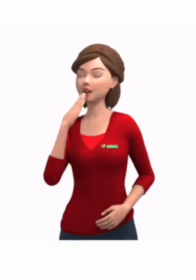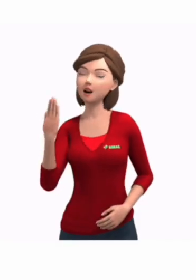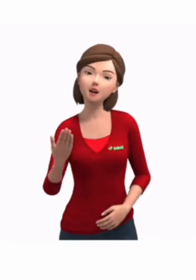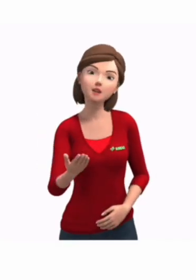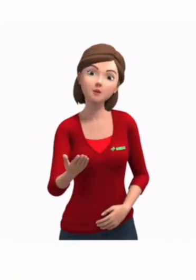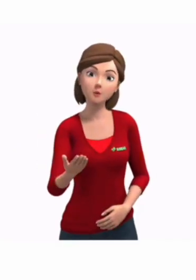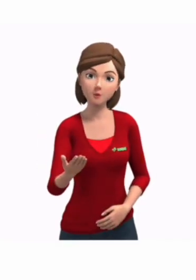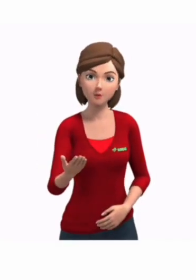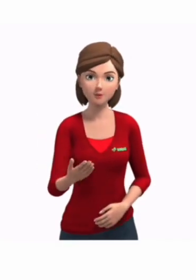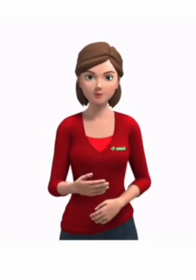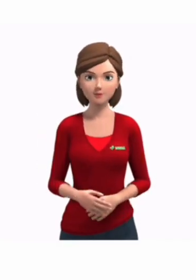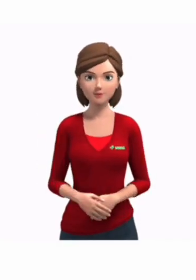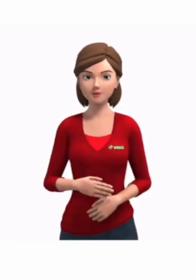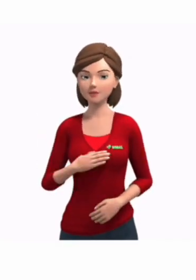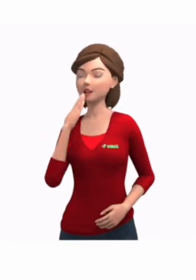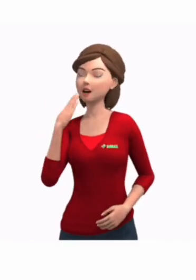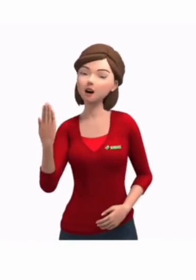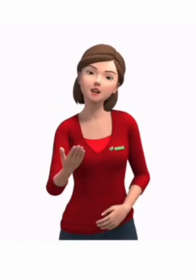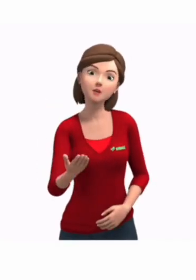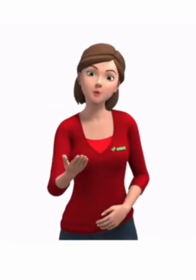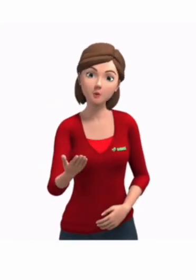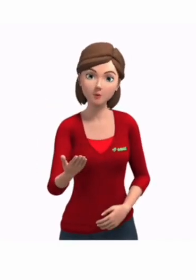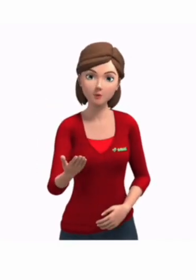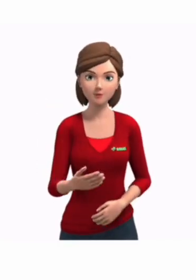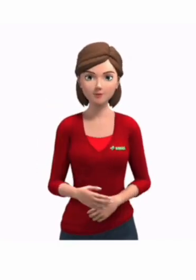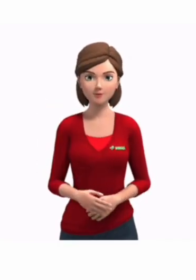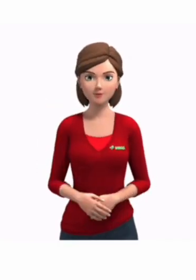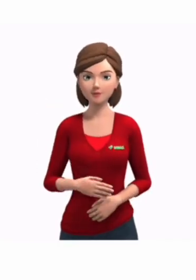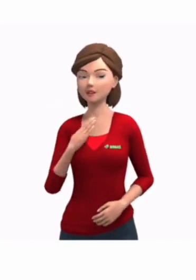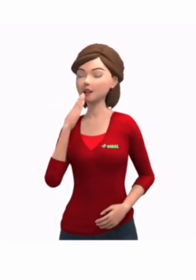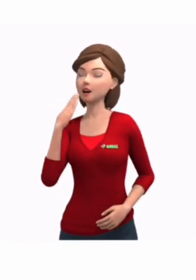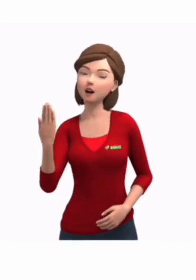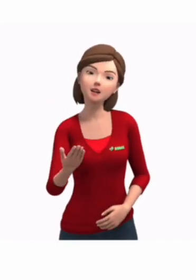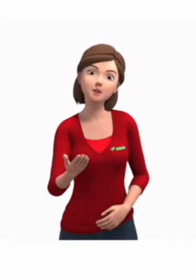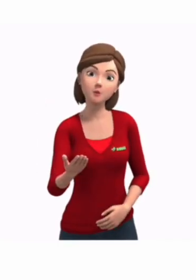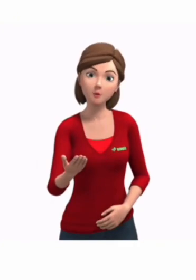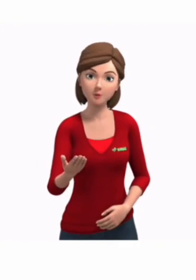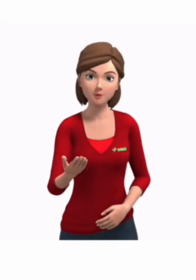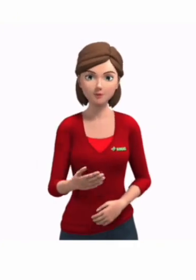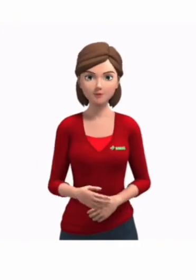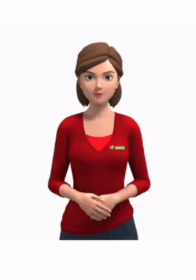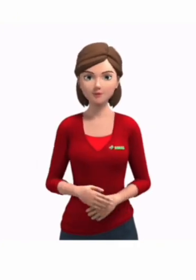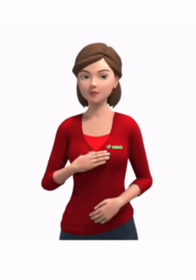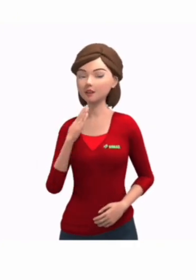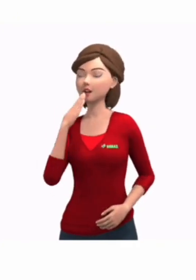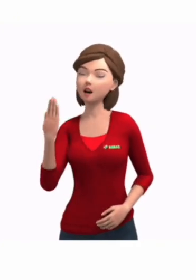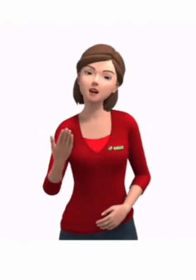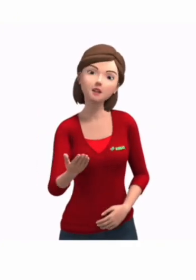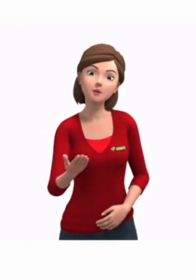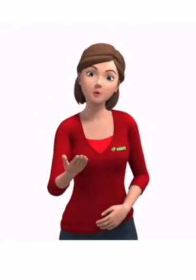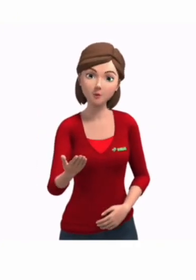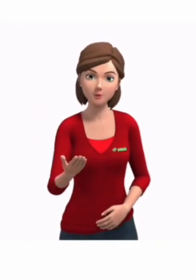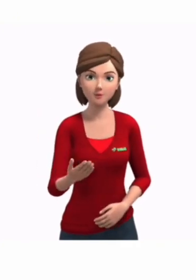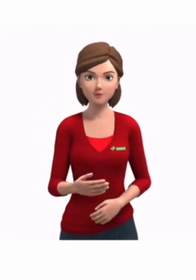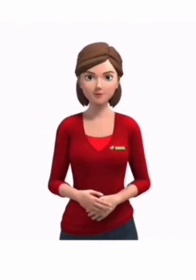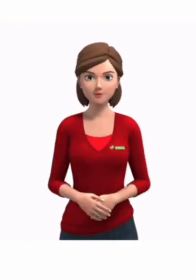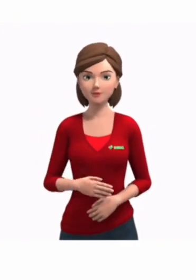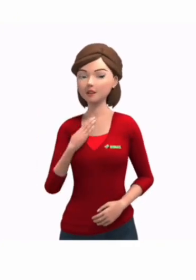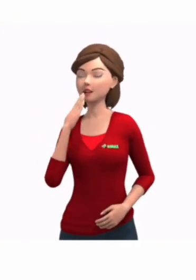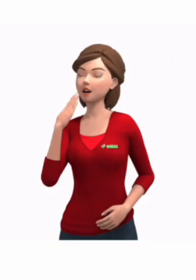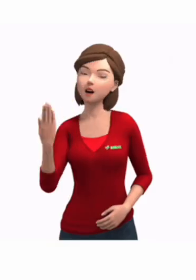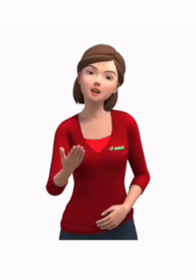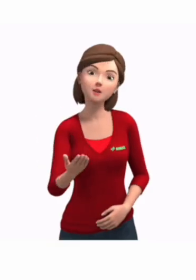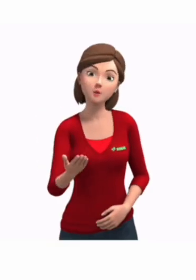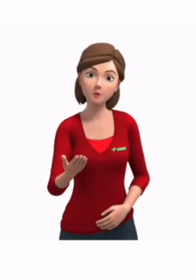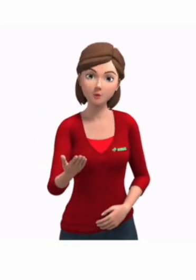tu te sentes à l'aise et que peut-être d'autres personnes ayant d'autres handicaps puissent se sentir bien et travailler sur la demande, collaborer